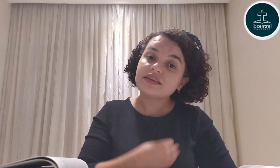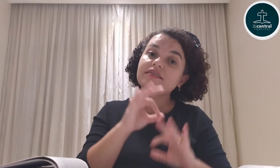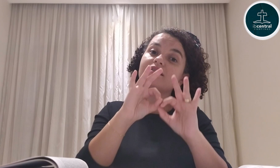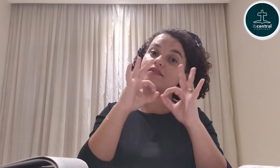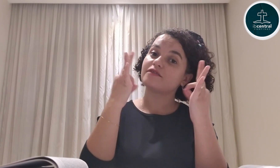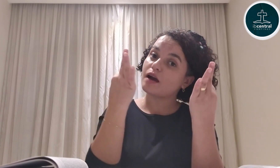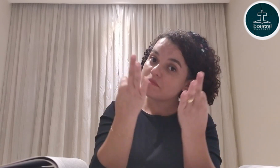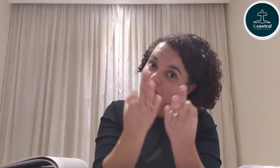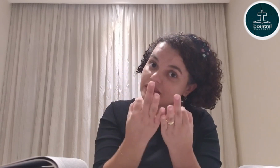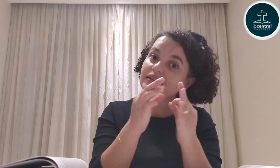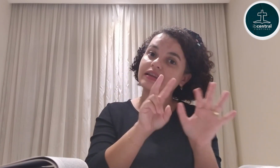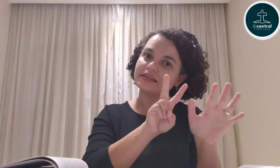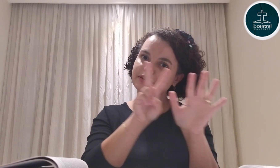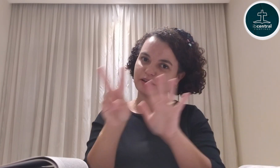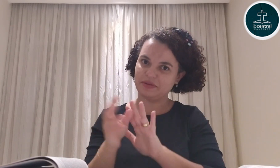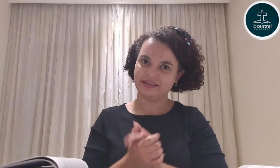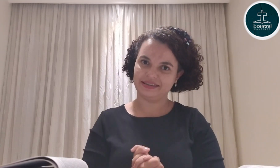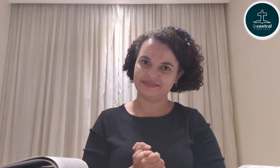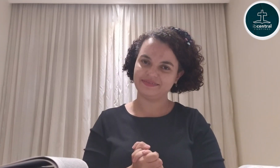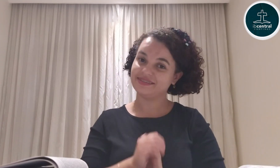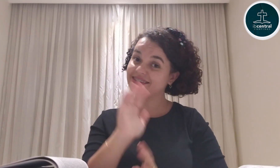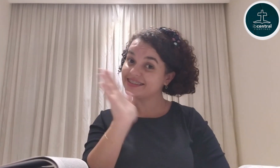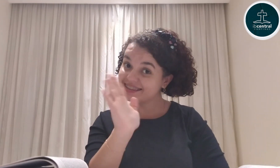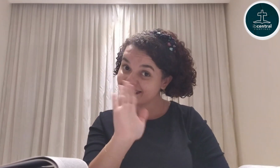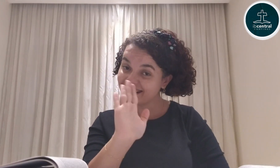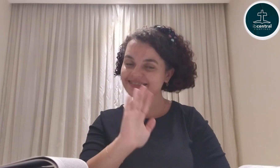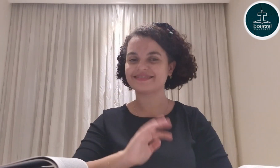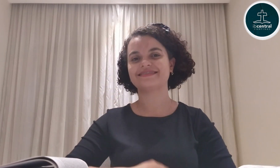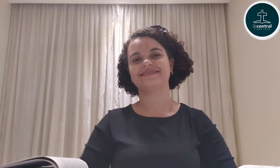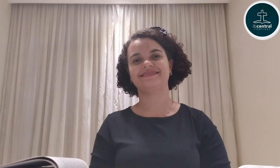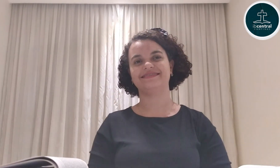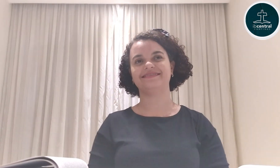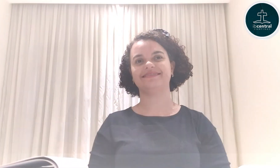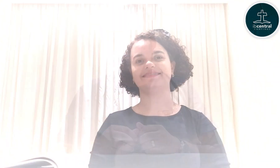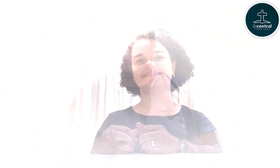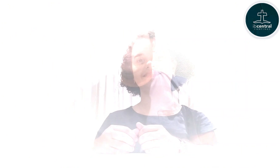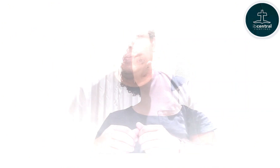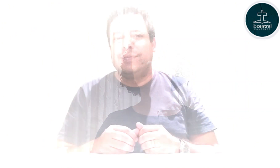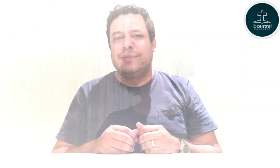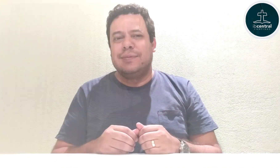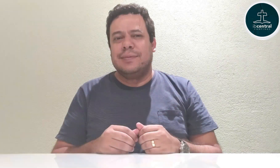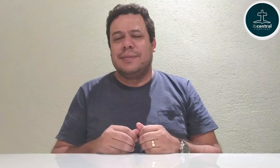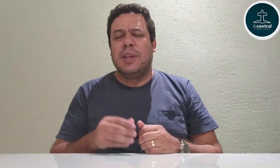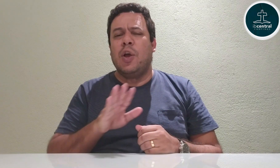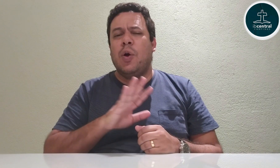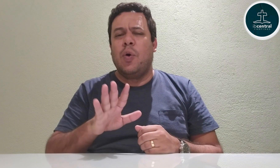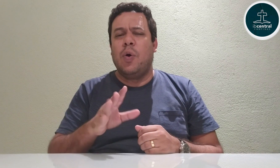Tudo bem? Que Deus abençoe a sua vida, a sua família e a sua semana.